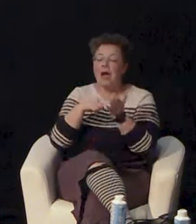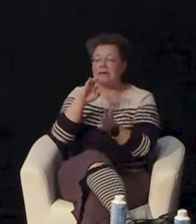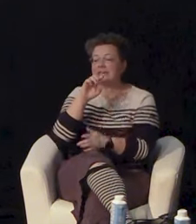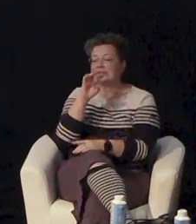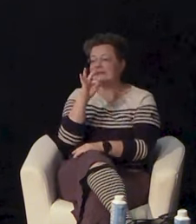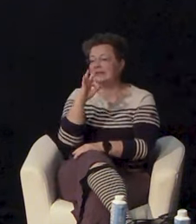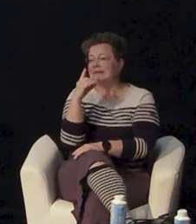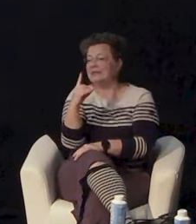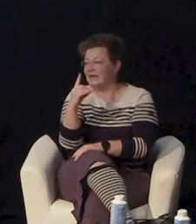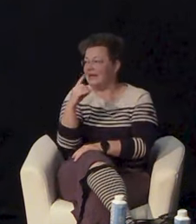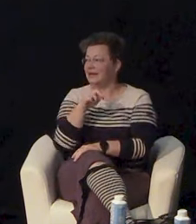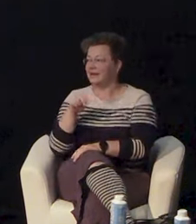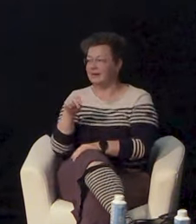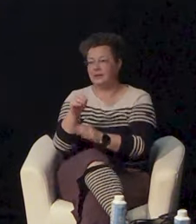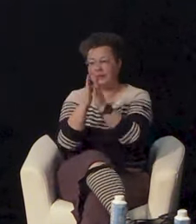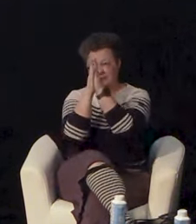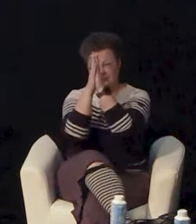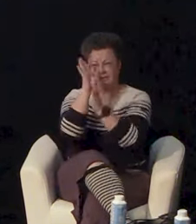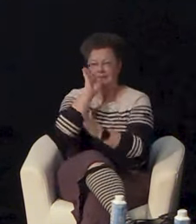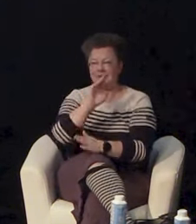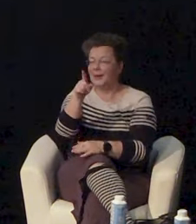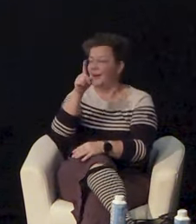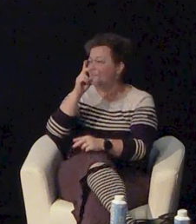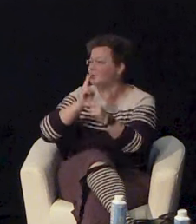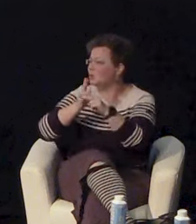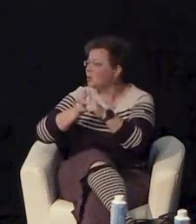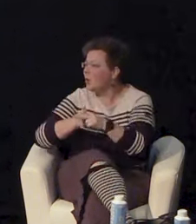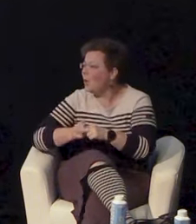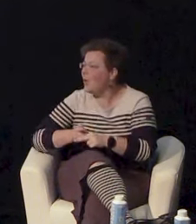gens n'ont pas forcément en tête.